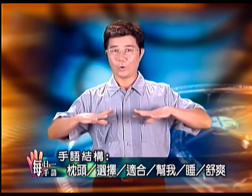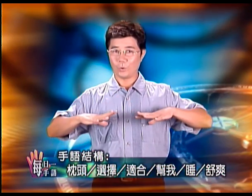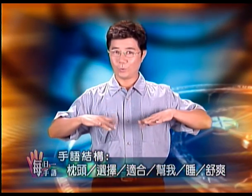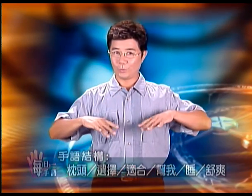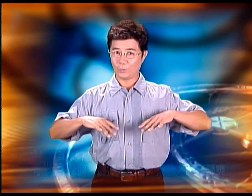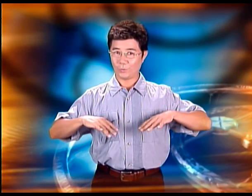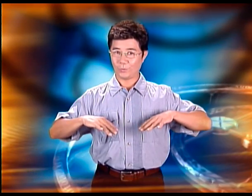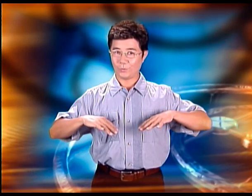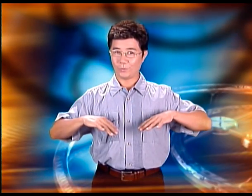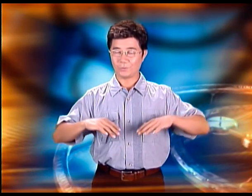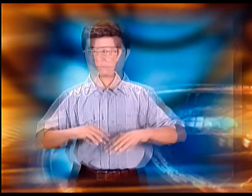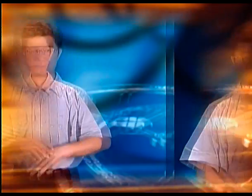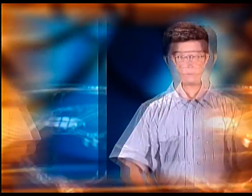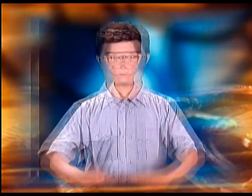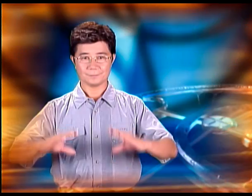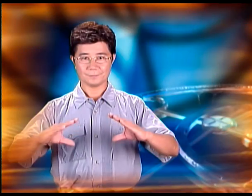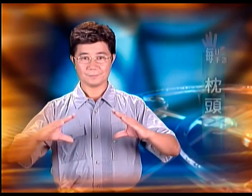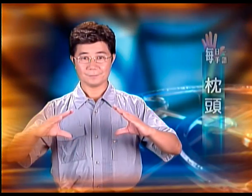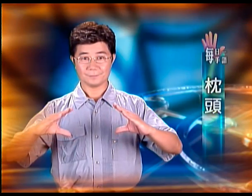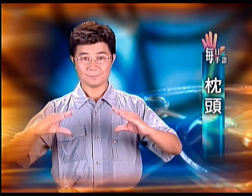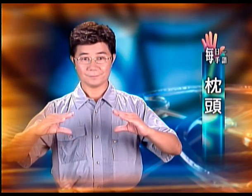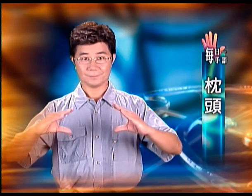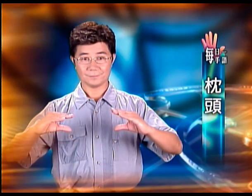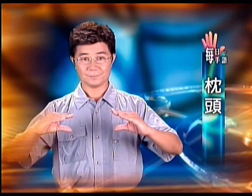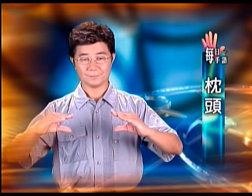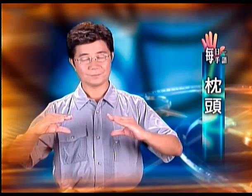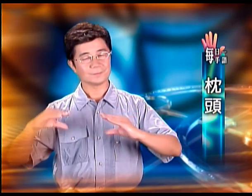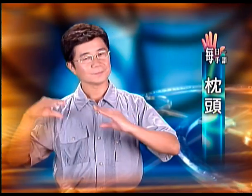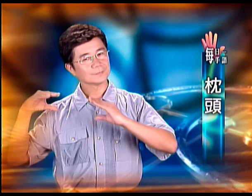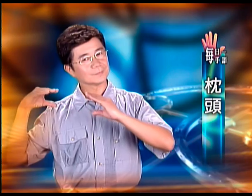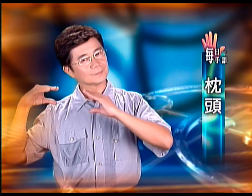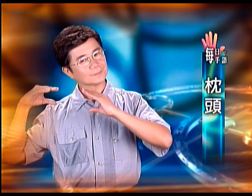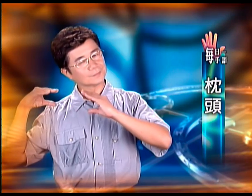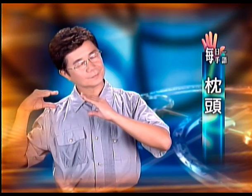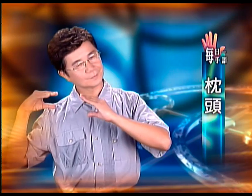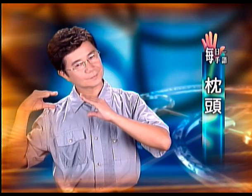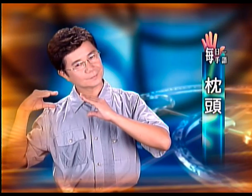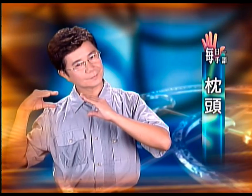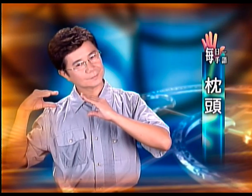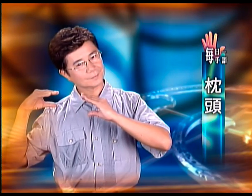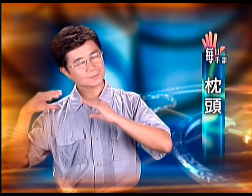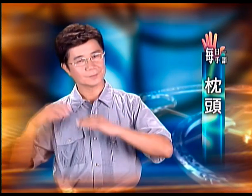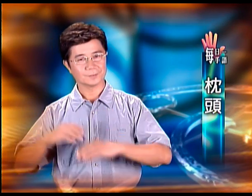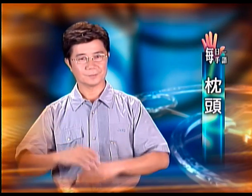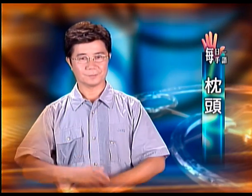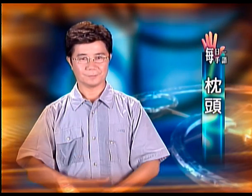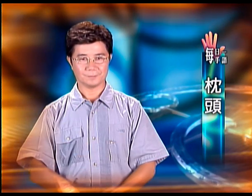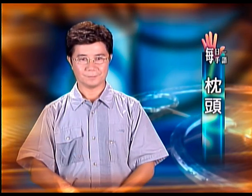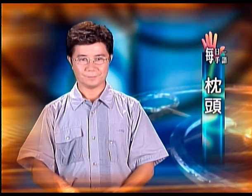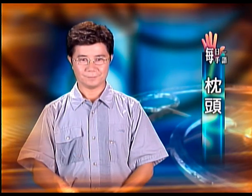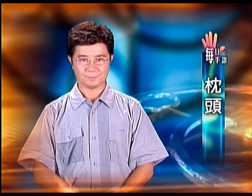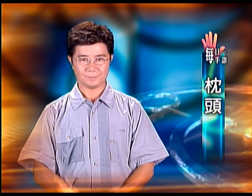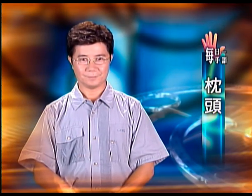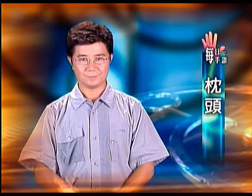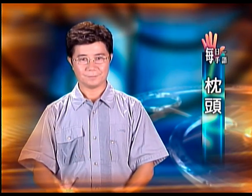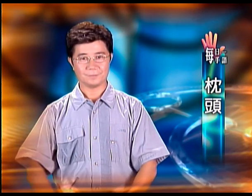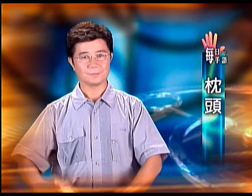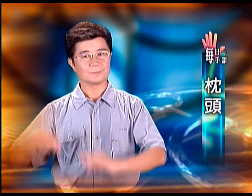爽。在头的旁边，双手模拟出枕头的形状，微微往下压，代表柔